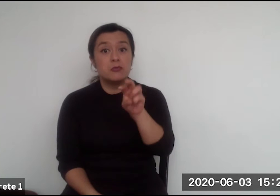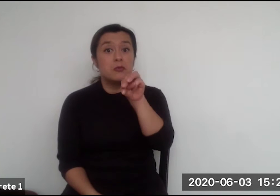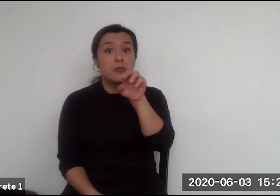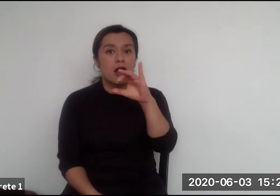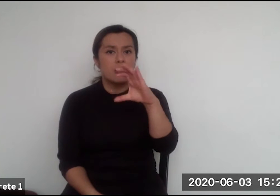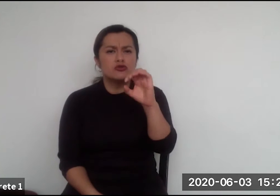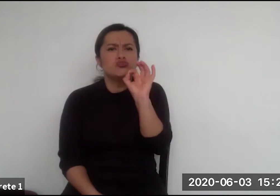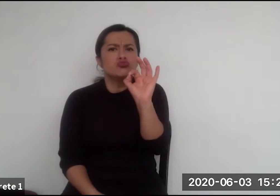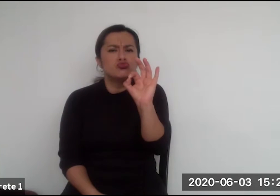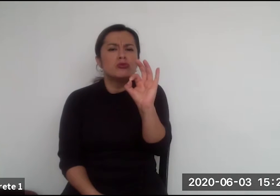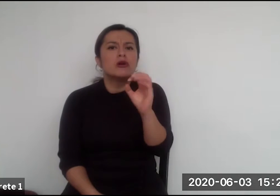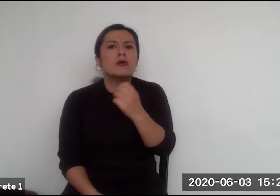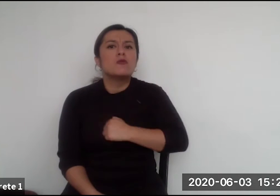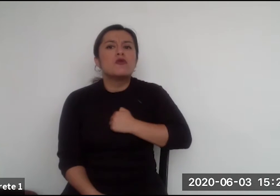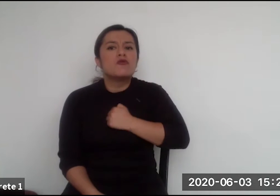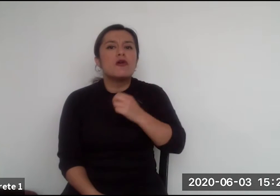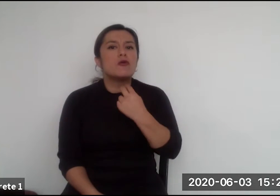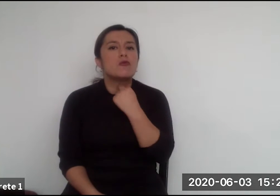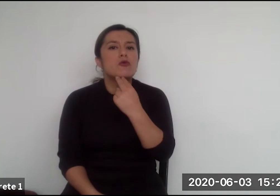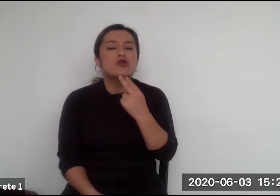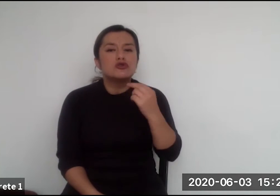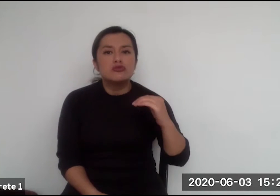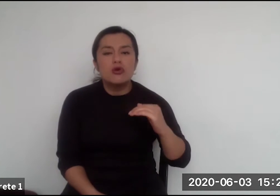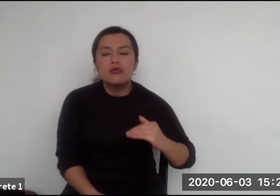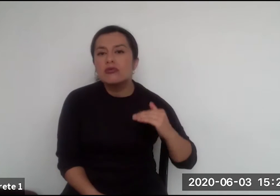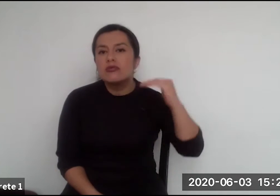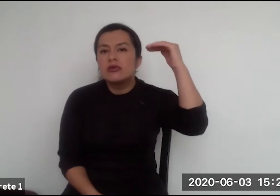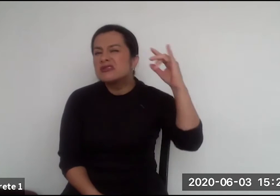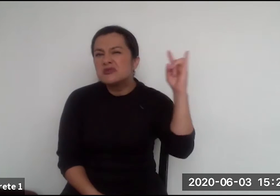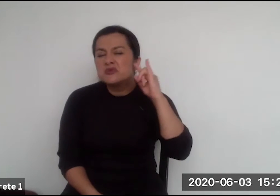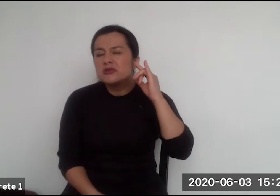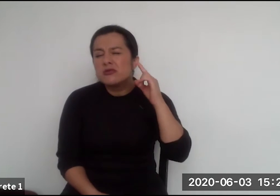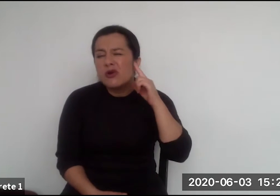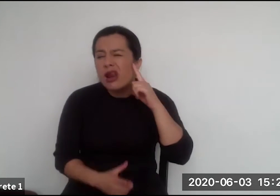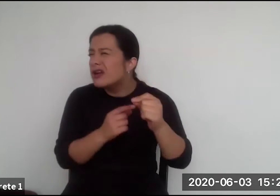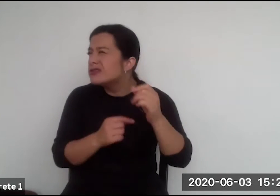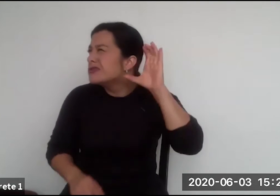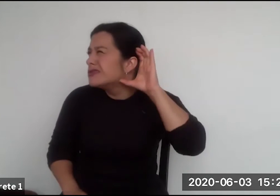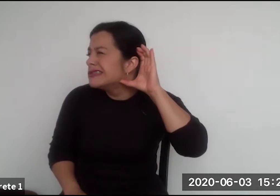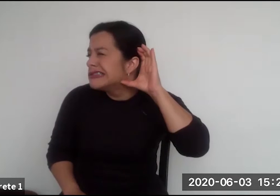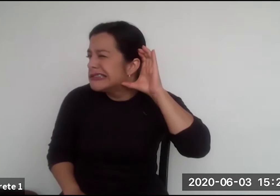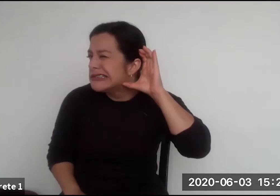que si puedes subir un poco el volumen, porque se te escucha muy lejos.